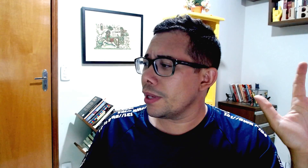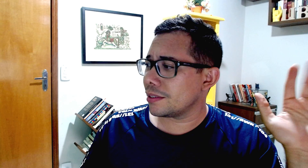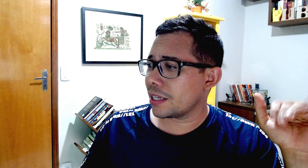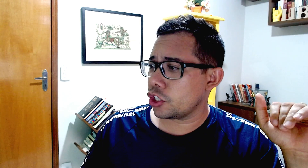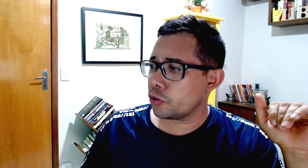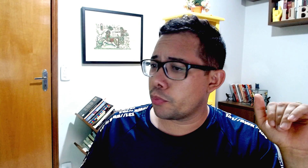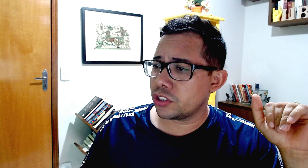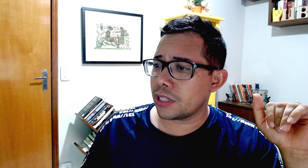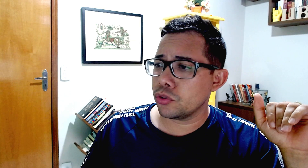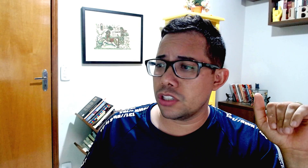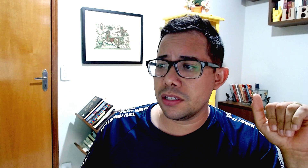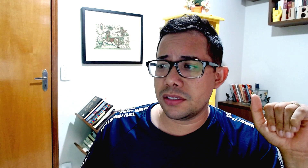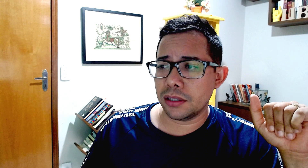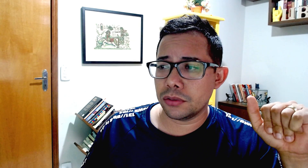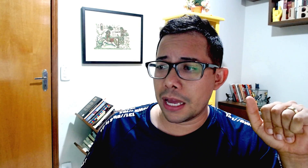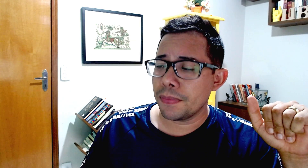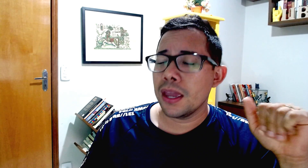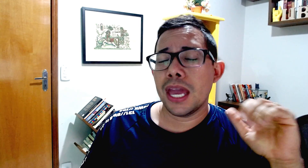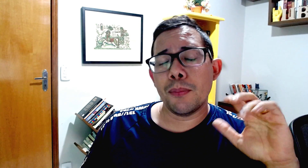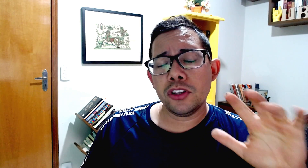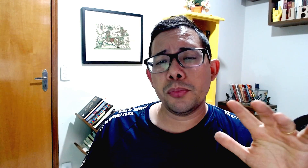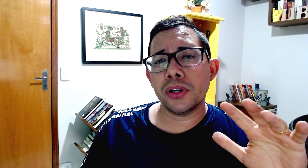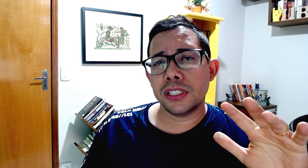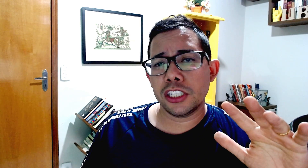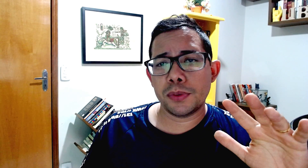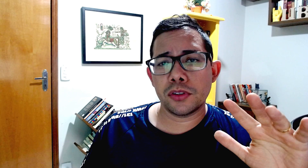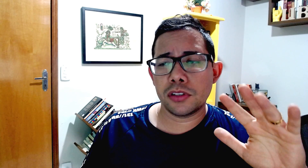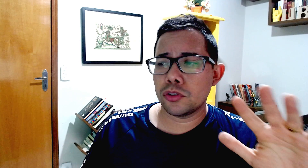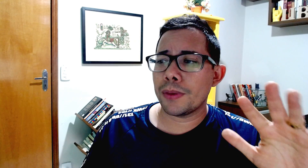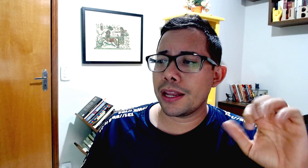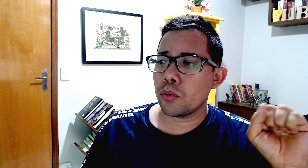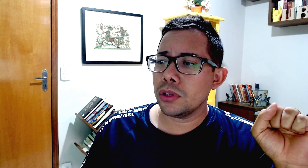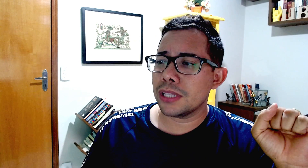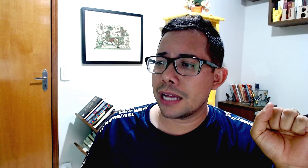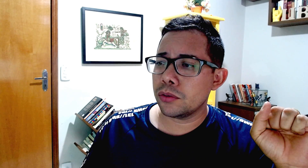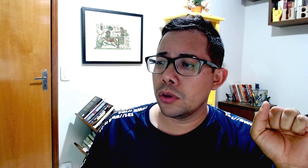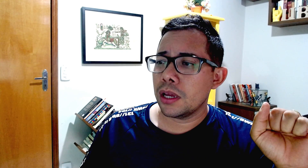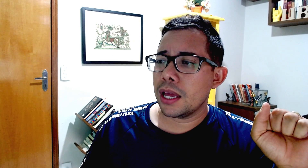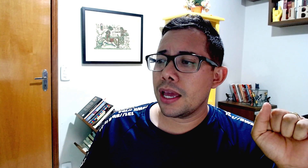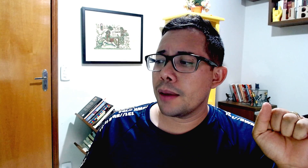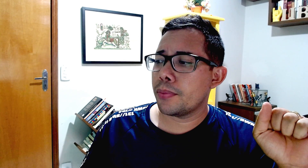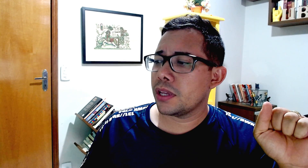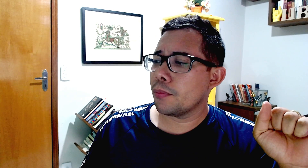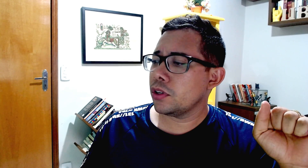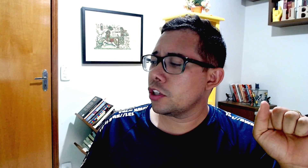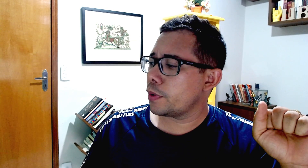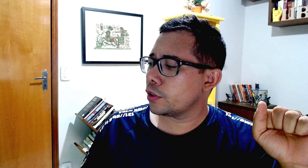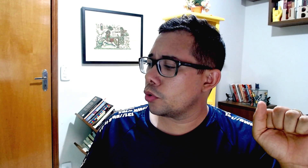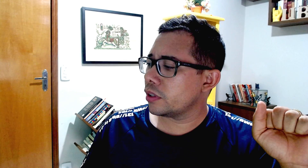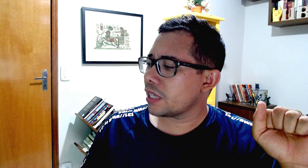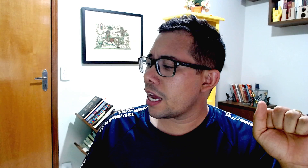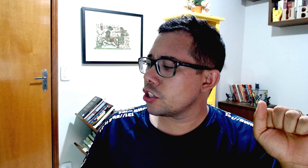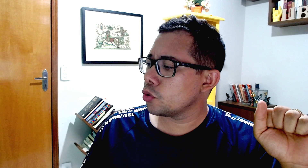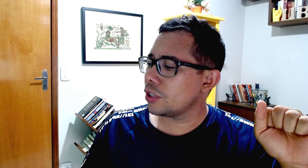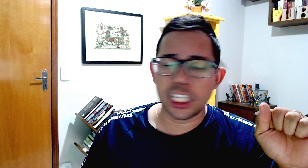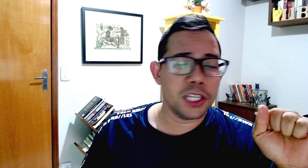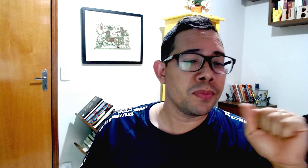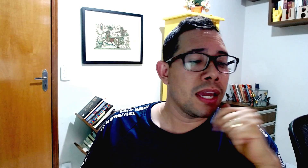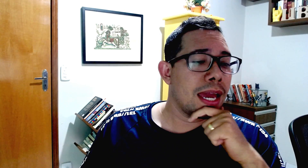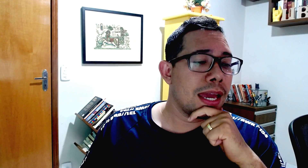que a gente pode estar utilizando, tá? É muito importante, pessoal, vocês tomarem cuidado, porque muitas pessoas acham que é